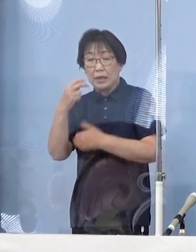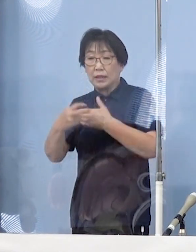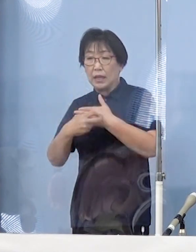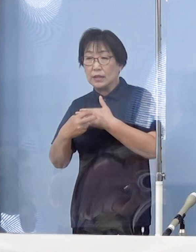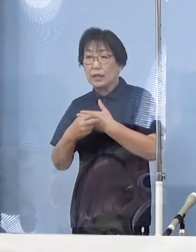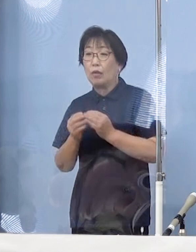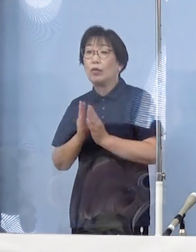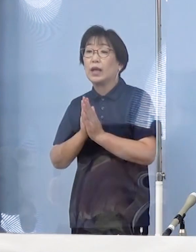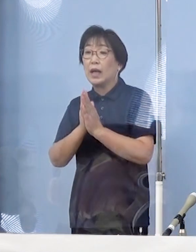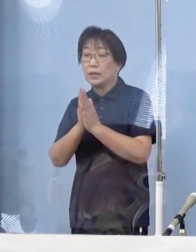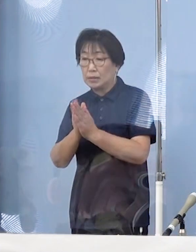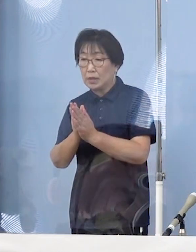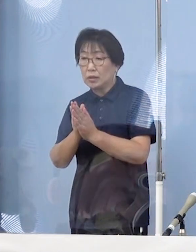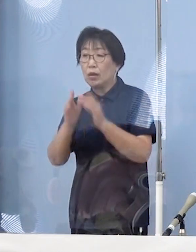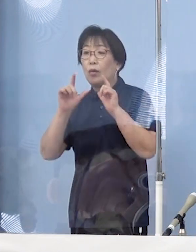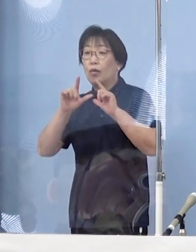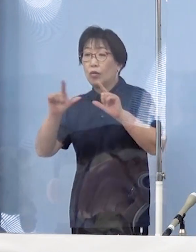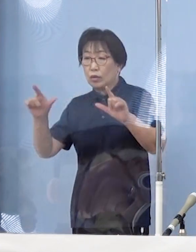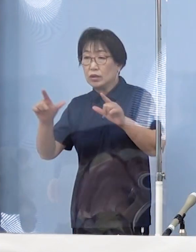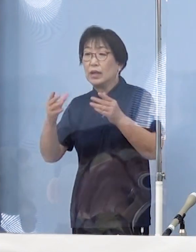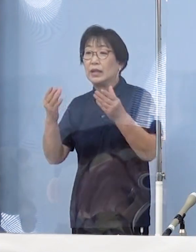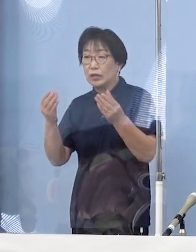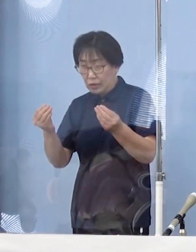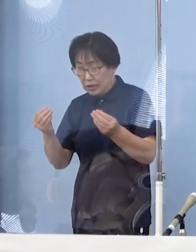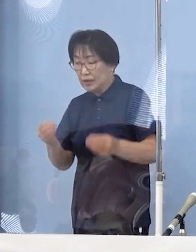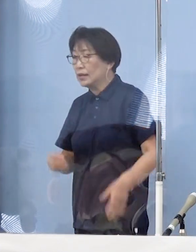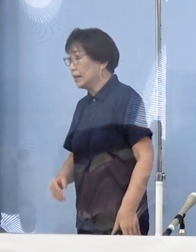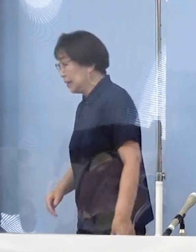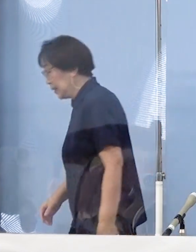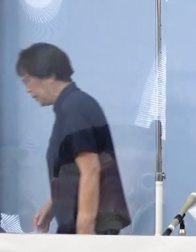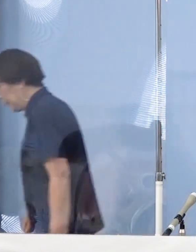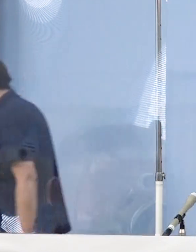します。報告については以上でございます。